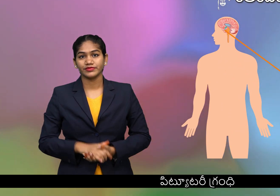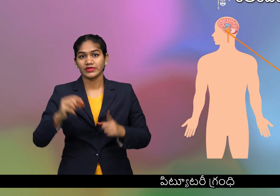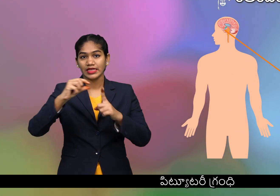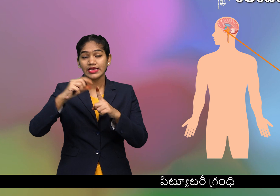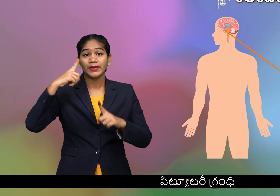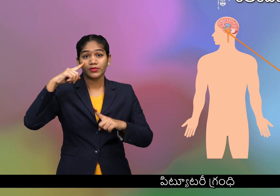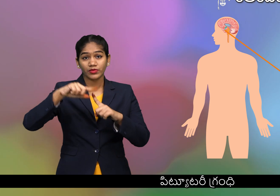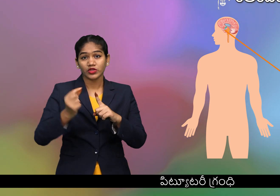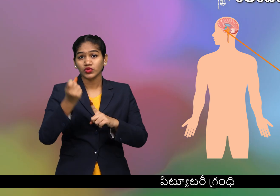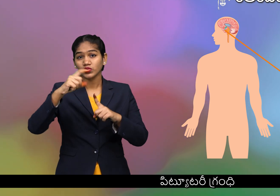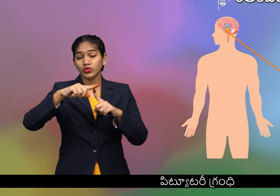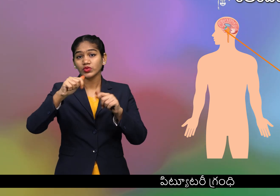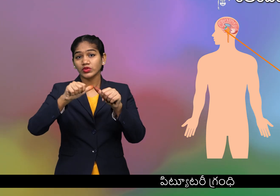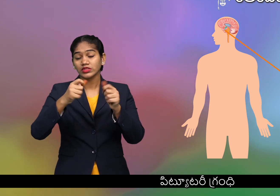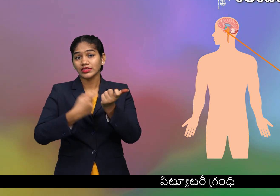పిట్యూటరీ గ్రంథి,